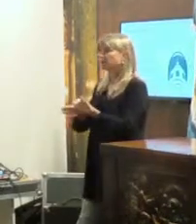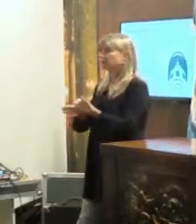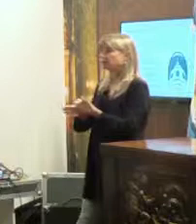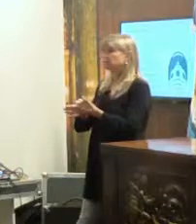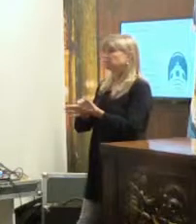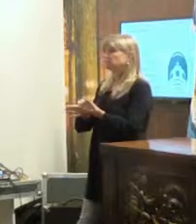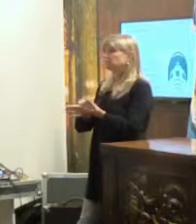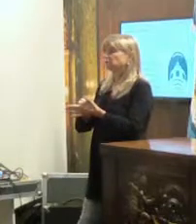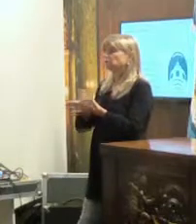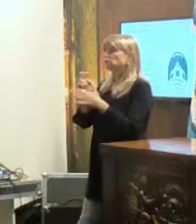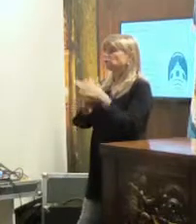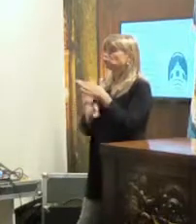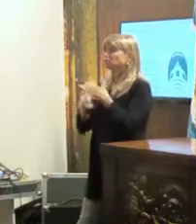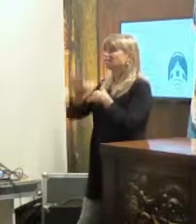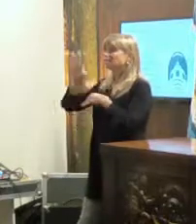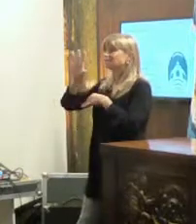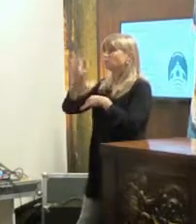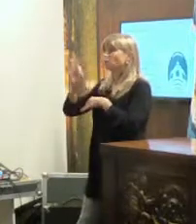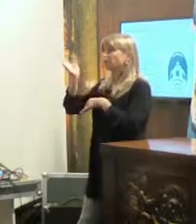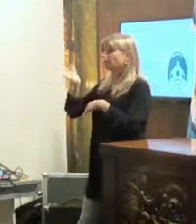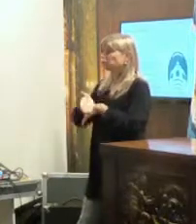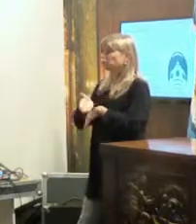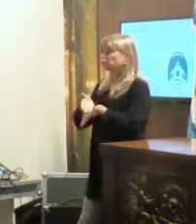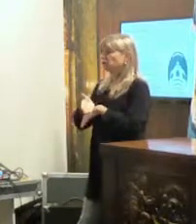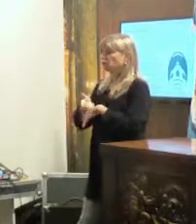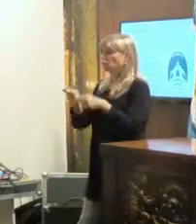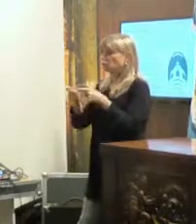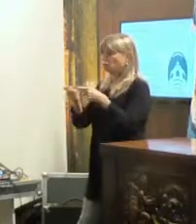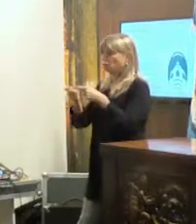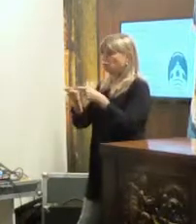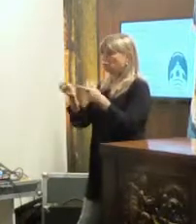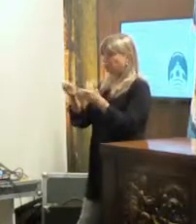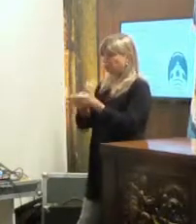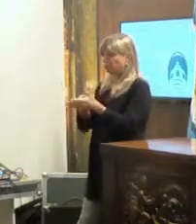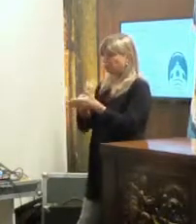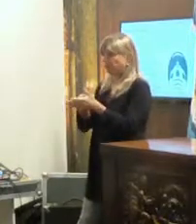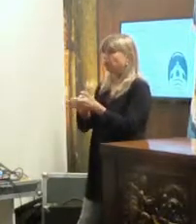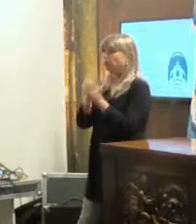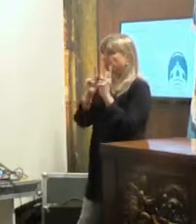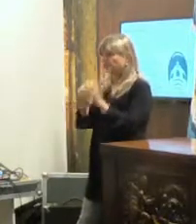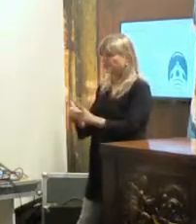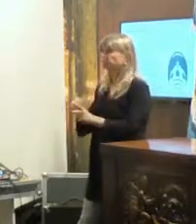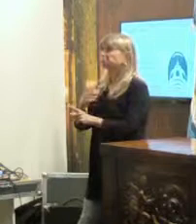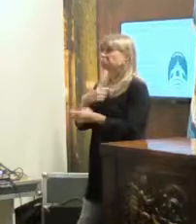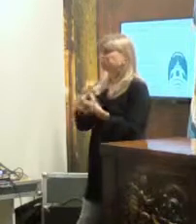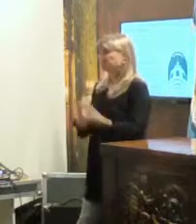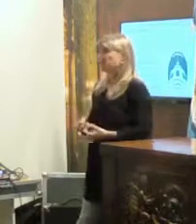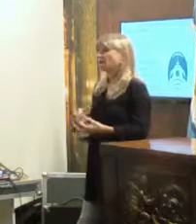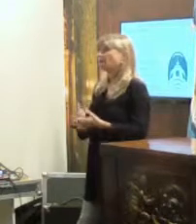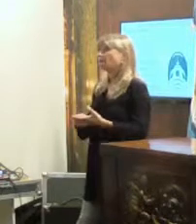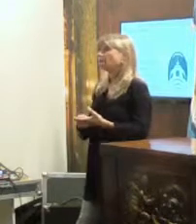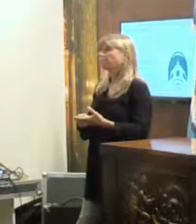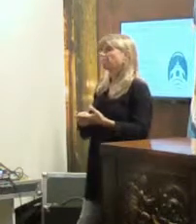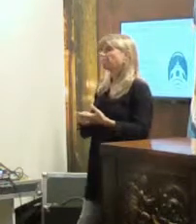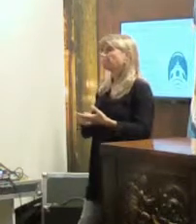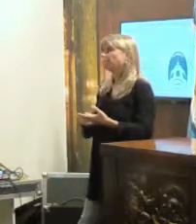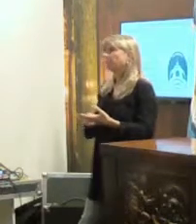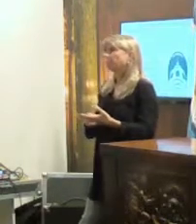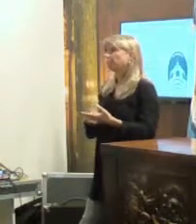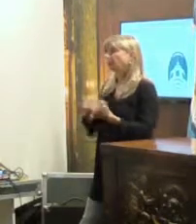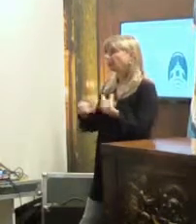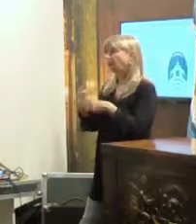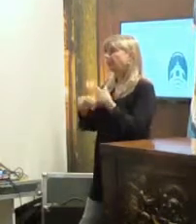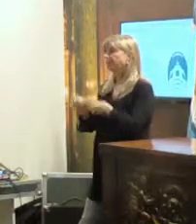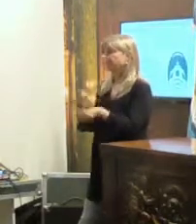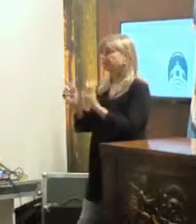el 50% de la tarifa de colectivo. Mantenemos este criterio, pero también simplificamos